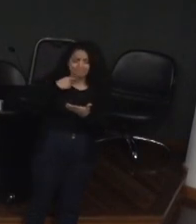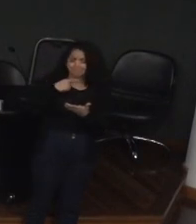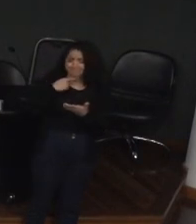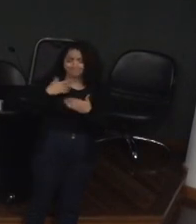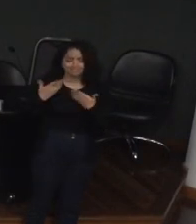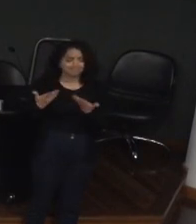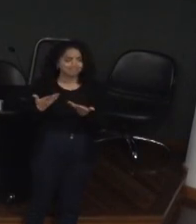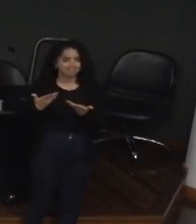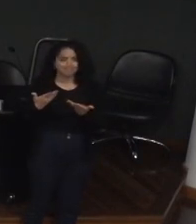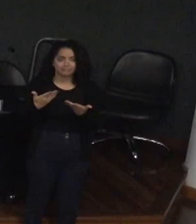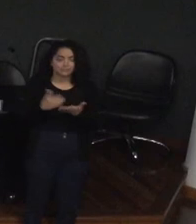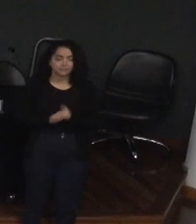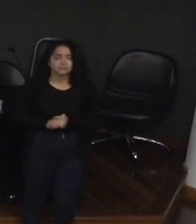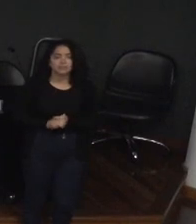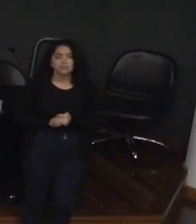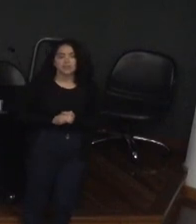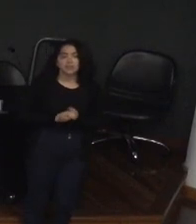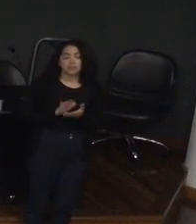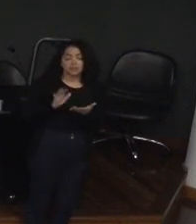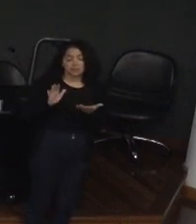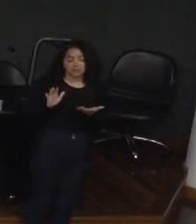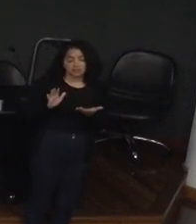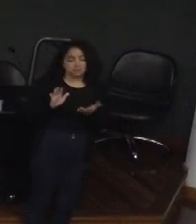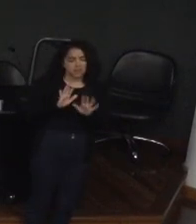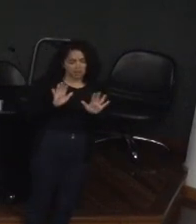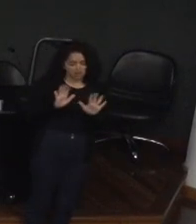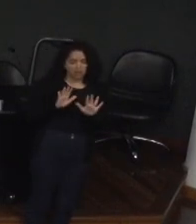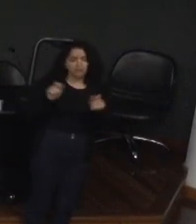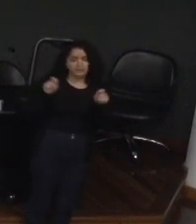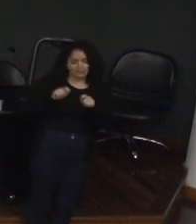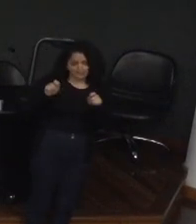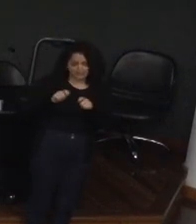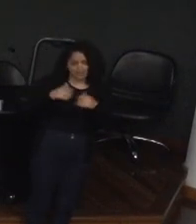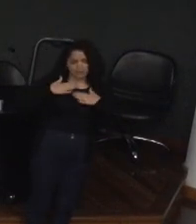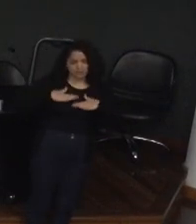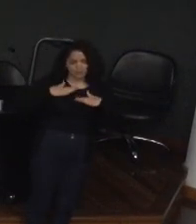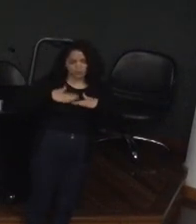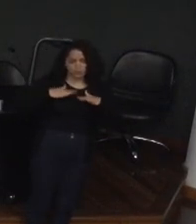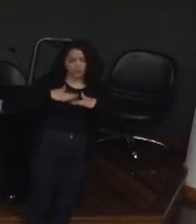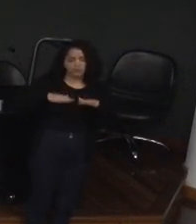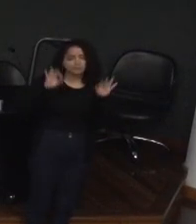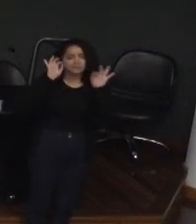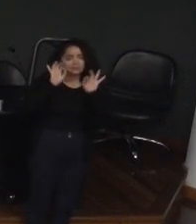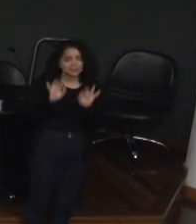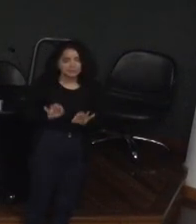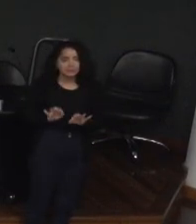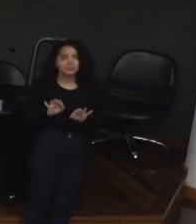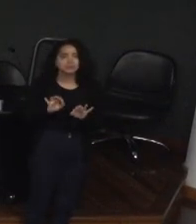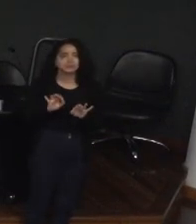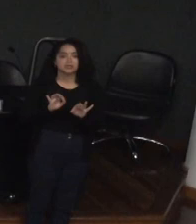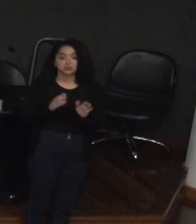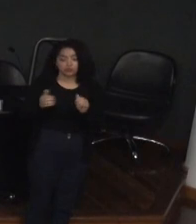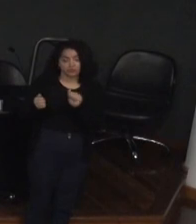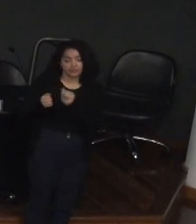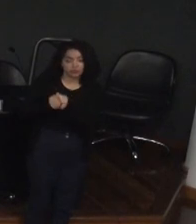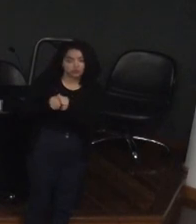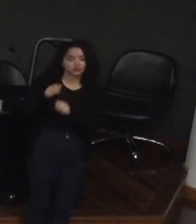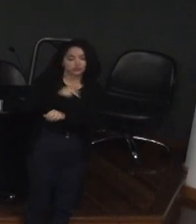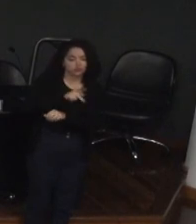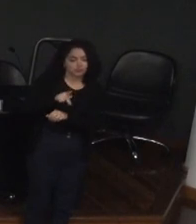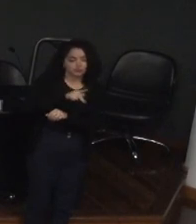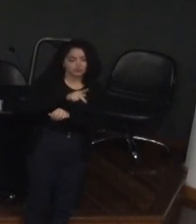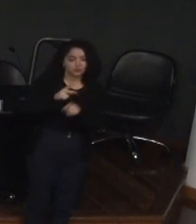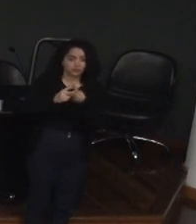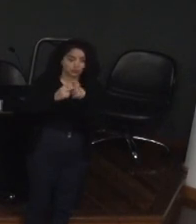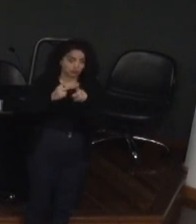não vou funcionar. Ele falou, não, vai dar certo, tal, fique tranquilo, a gente tem certeza que vai dar certo, você vai falar do lado do professor X e do professor Y. Foram